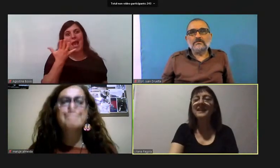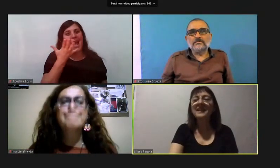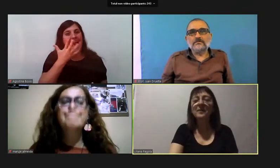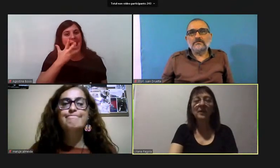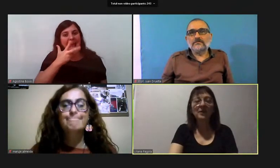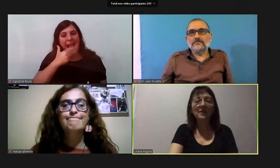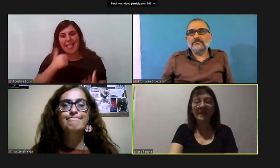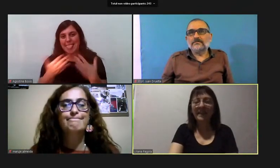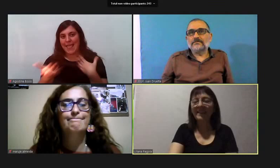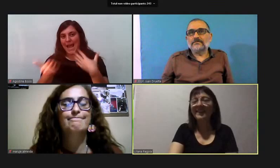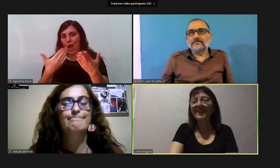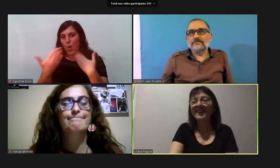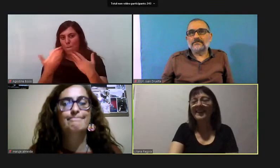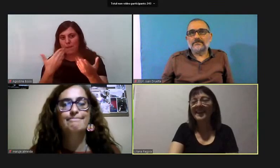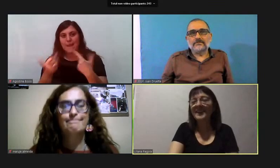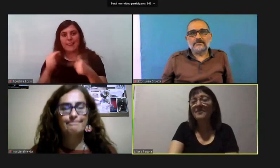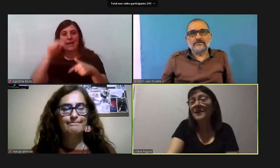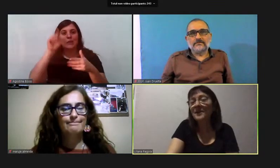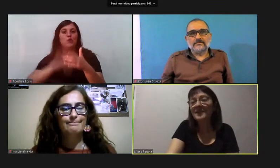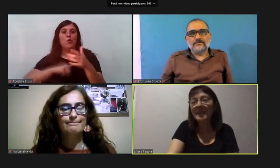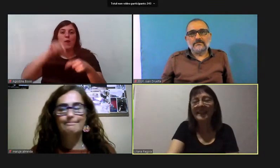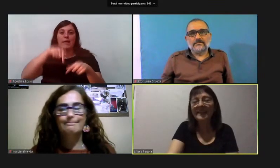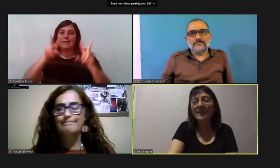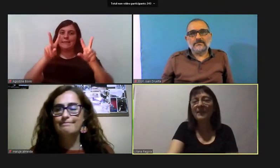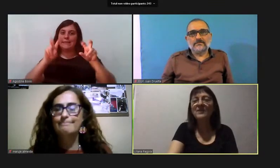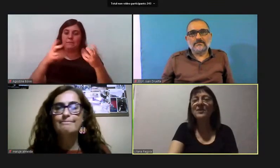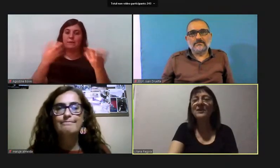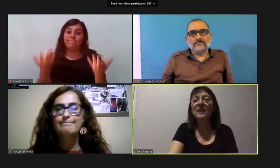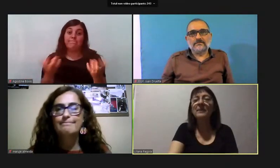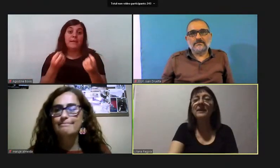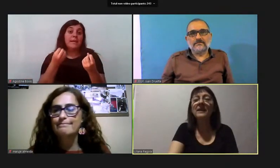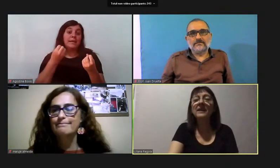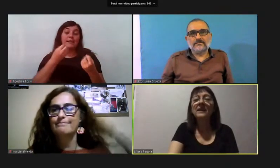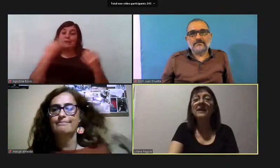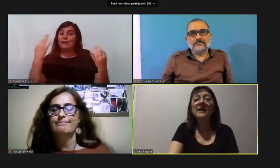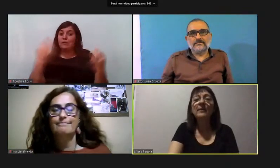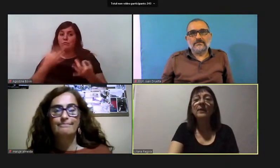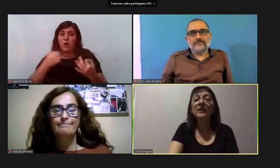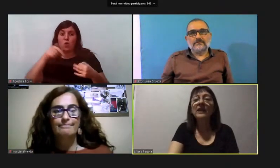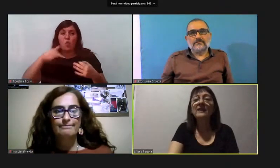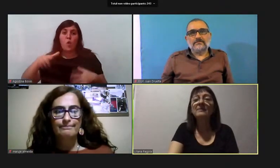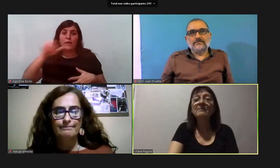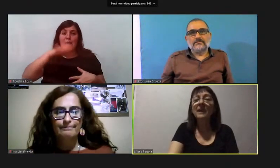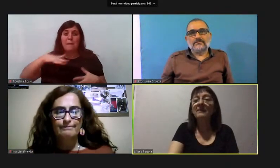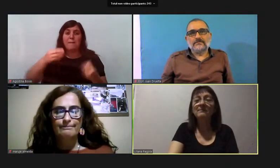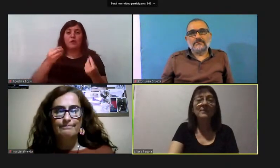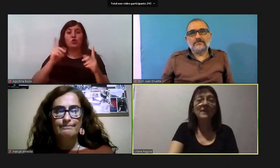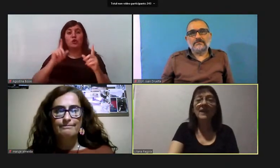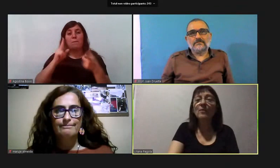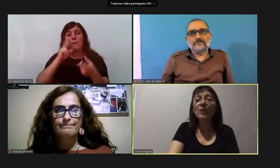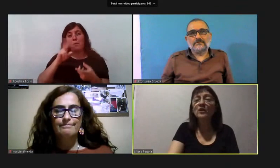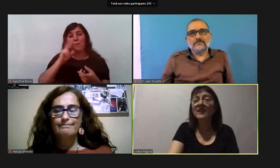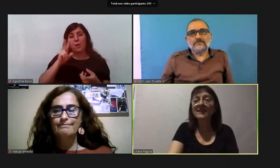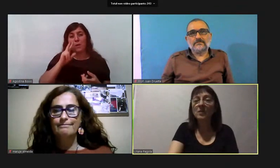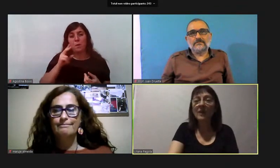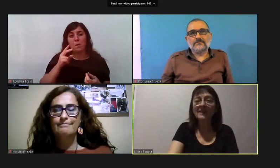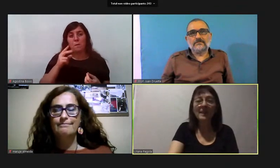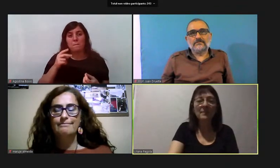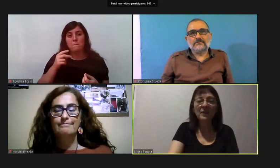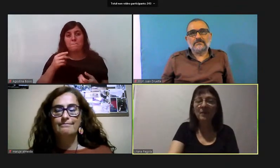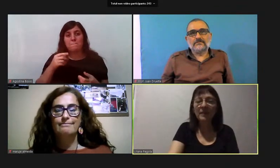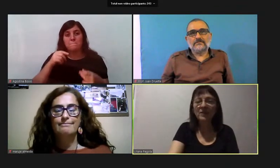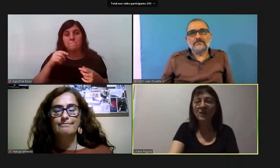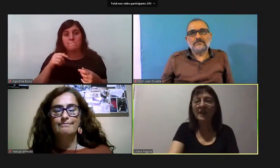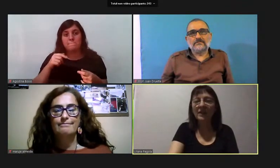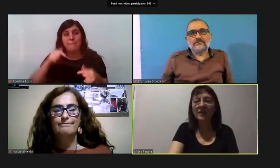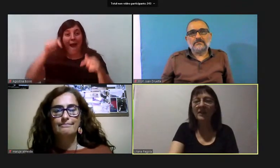Así que, bueno, nada, está bueno tener este espacio y también veo que hay como 240 y